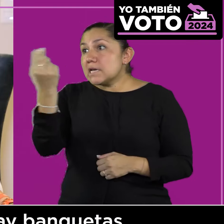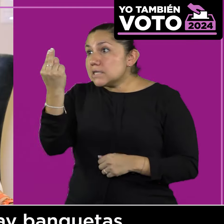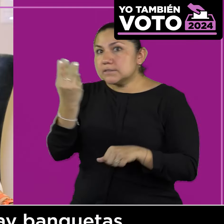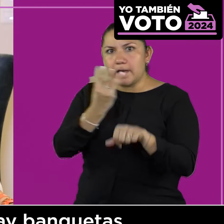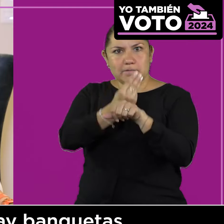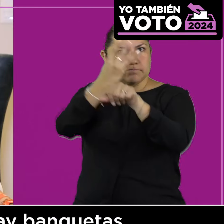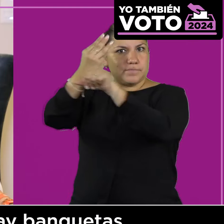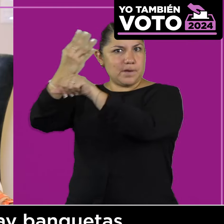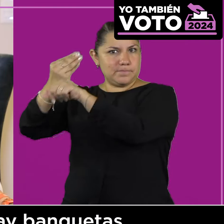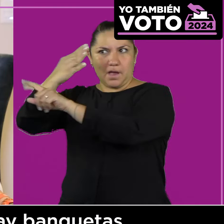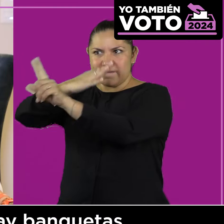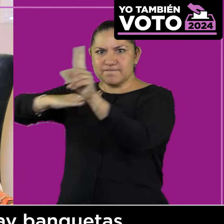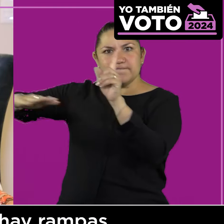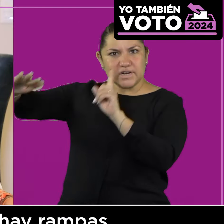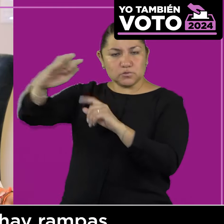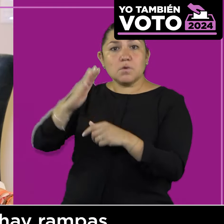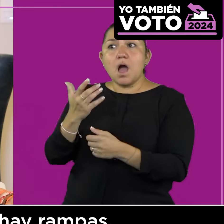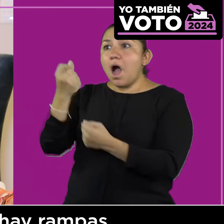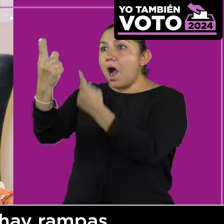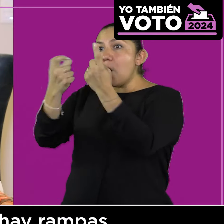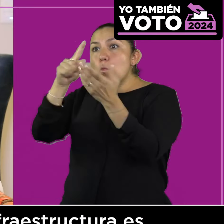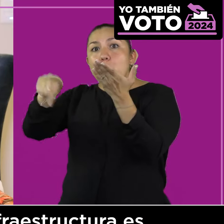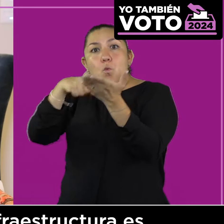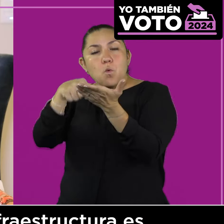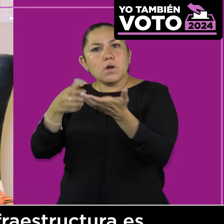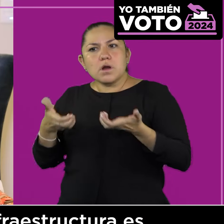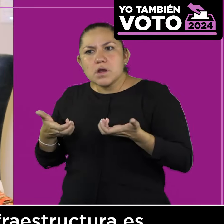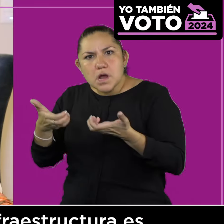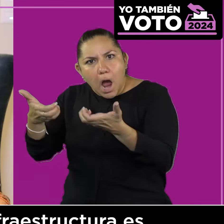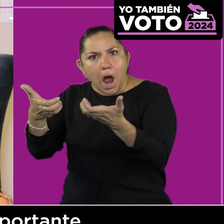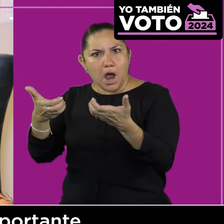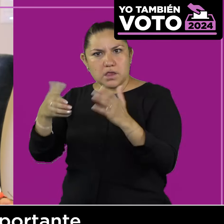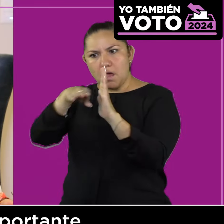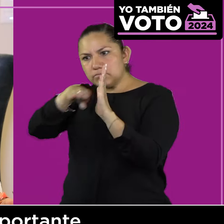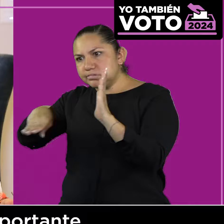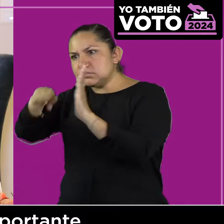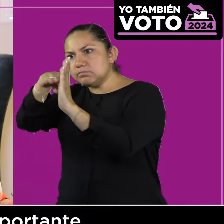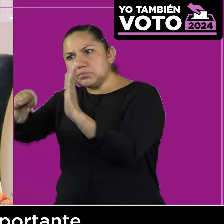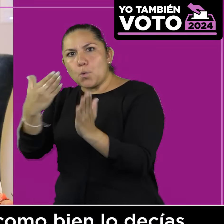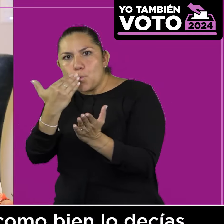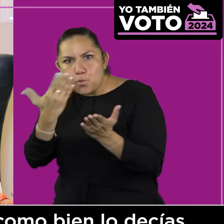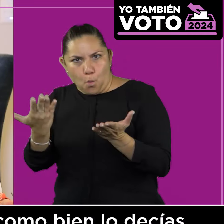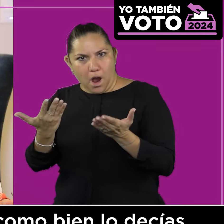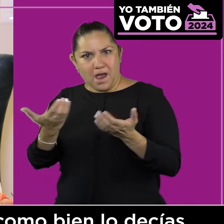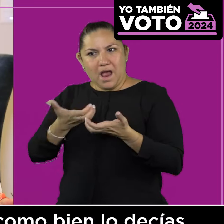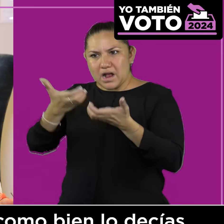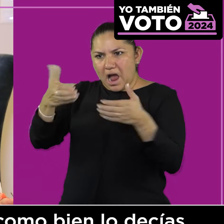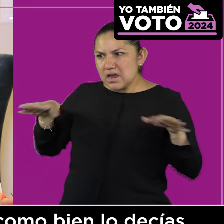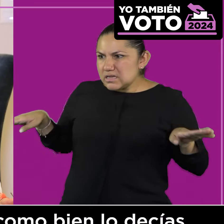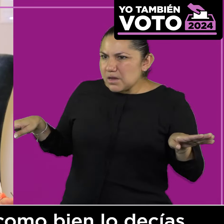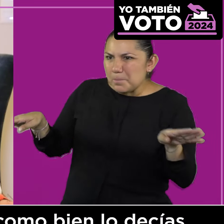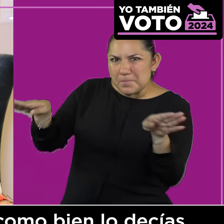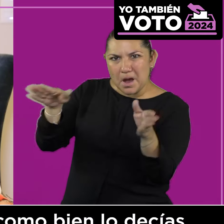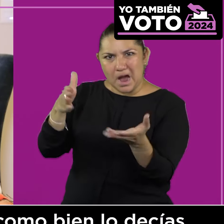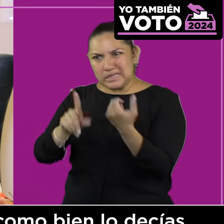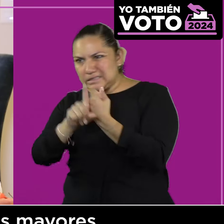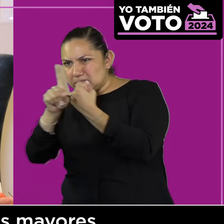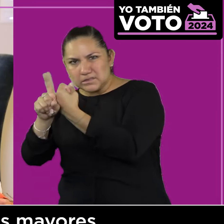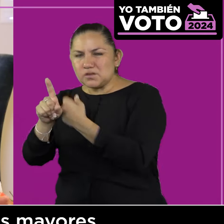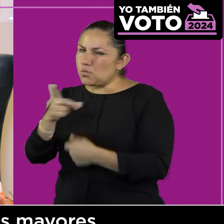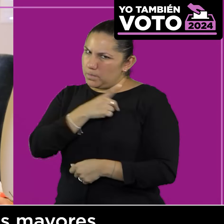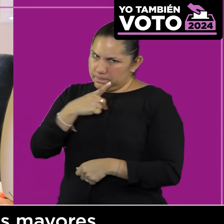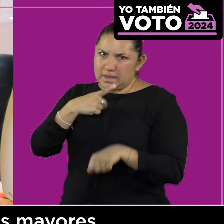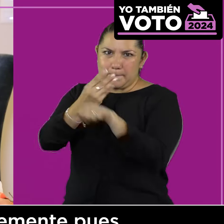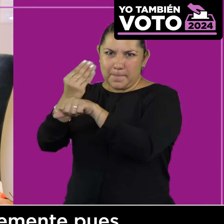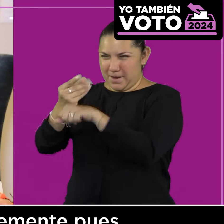ni siquiera hay banquetas ni siquiera hay rampas y pues en la infraestructura es super importante Hay personas que como bien lo decías las